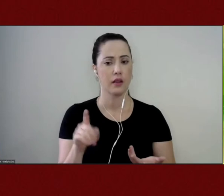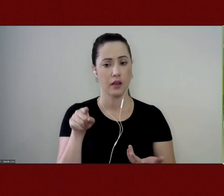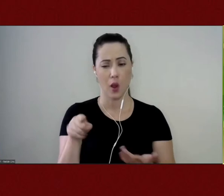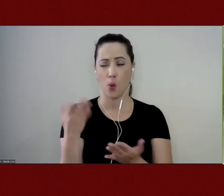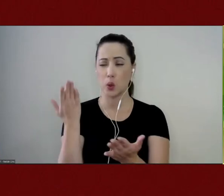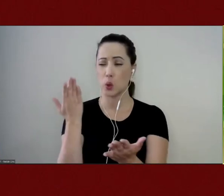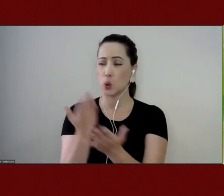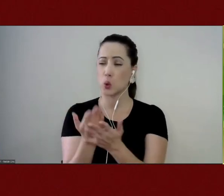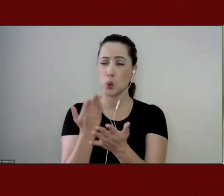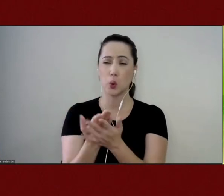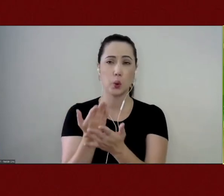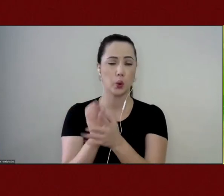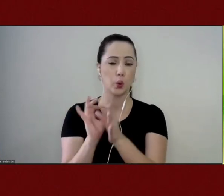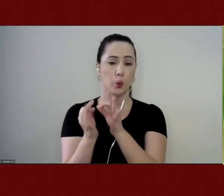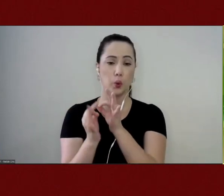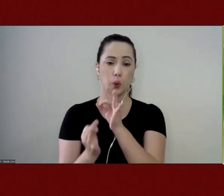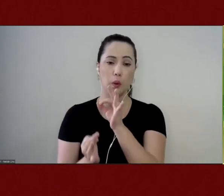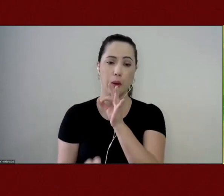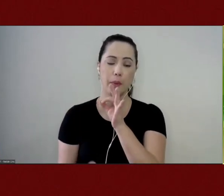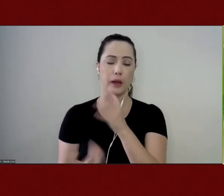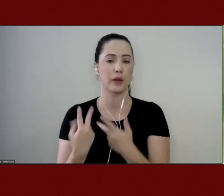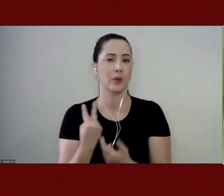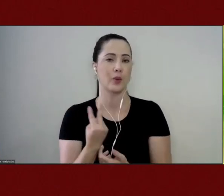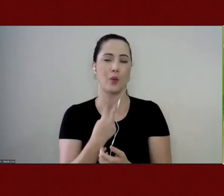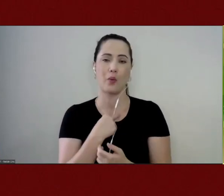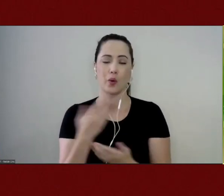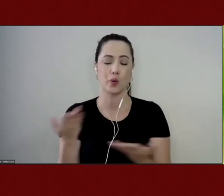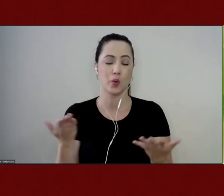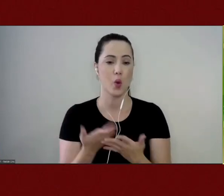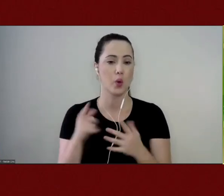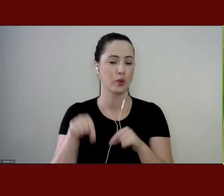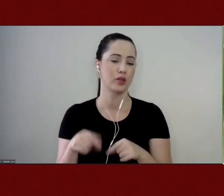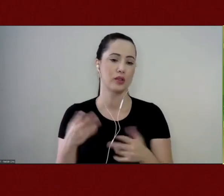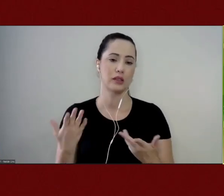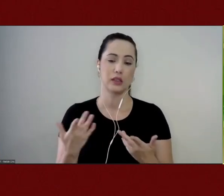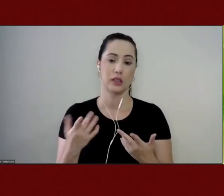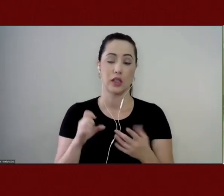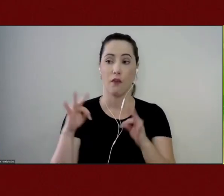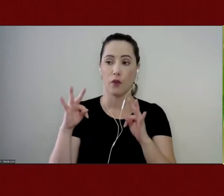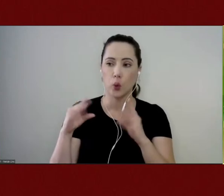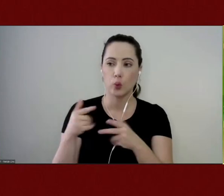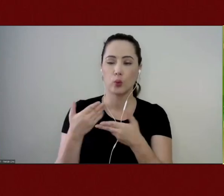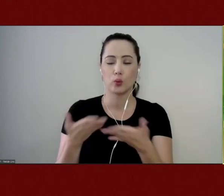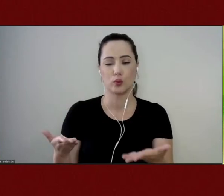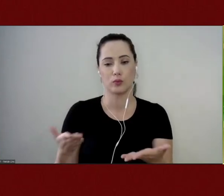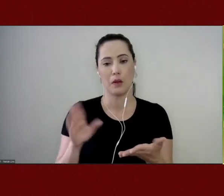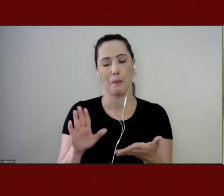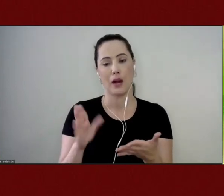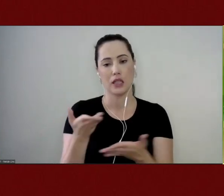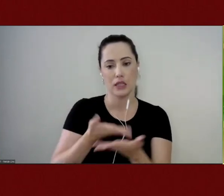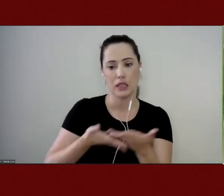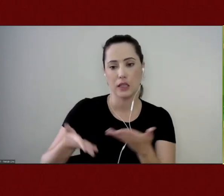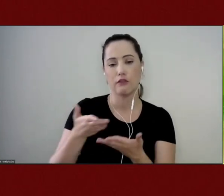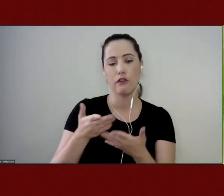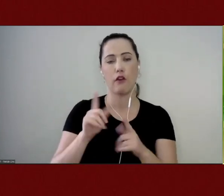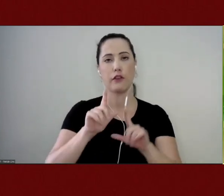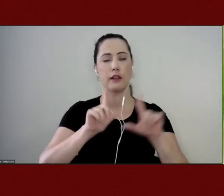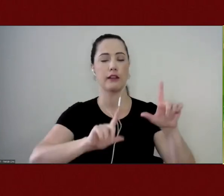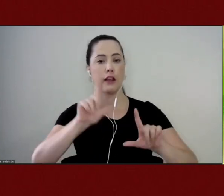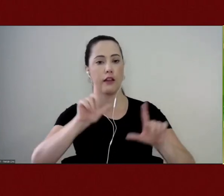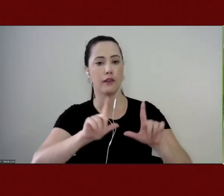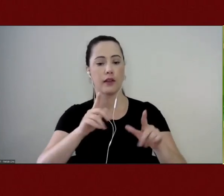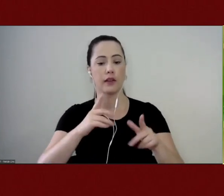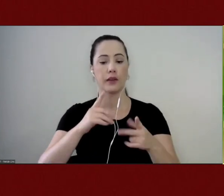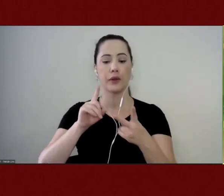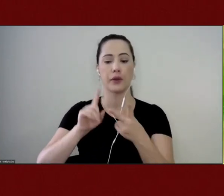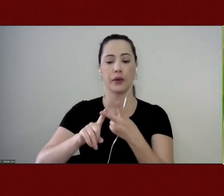não vou ter como explorar aqui na sua totalidade, mas que envolve a imprensa, não só a